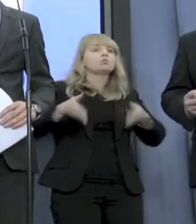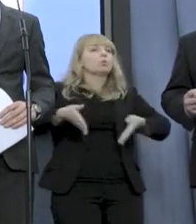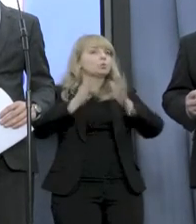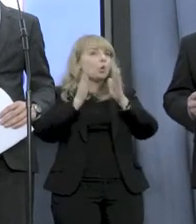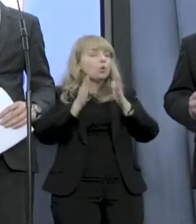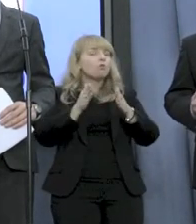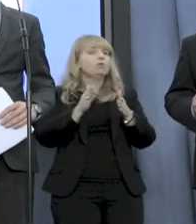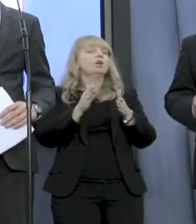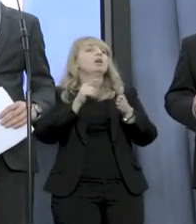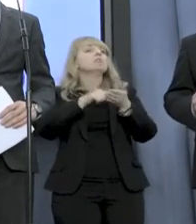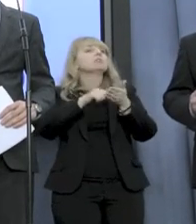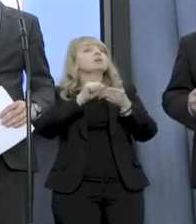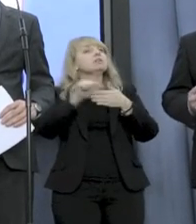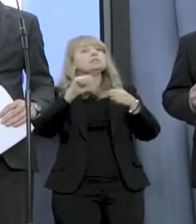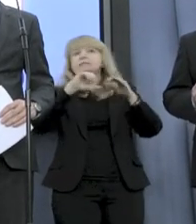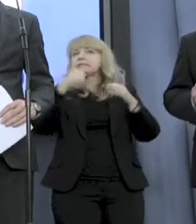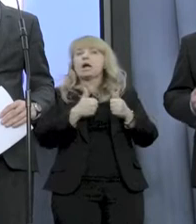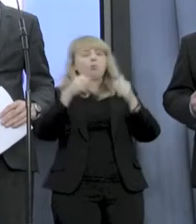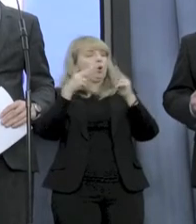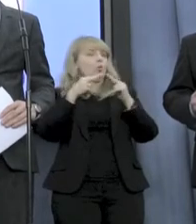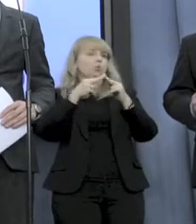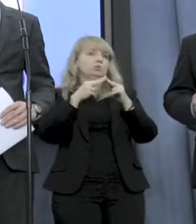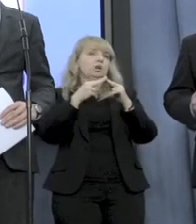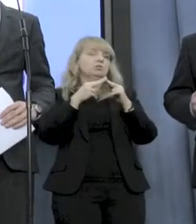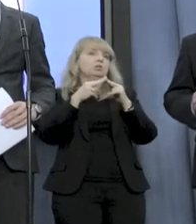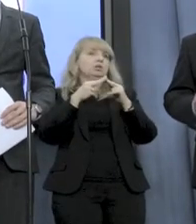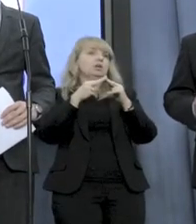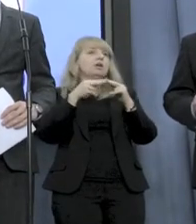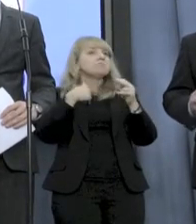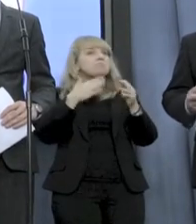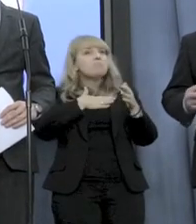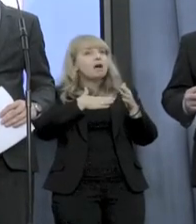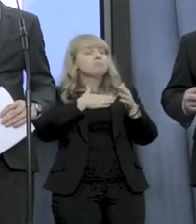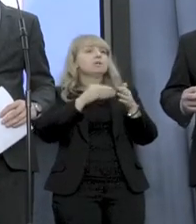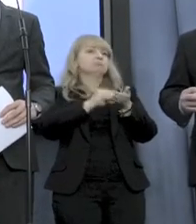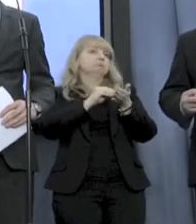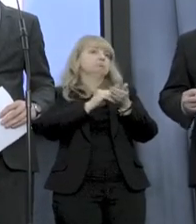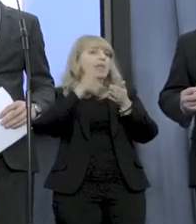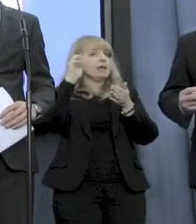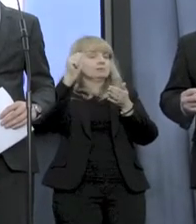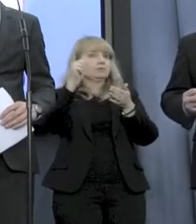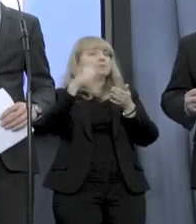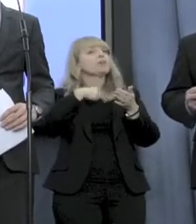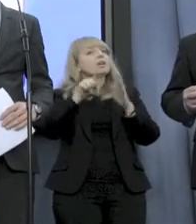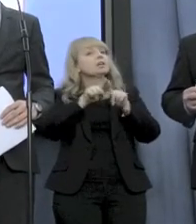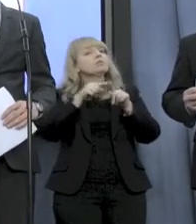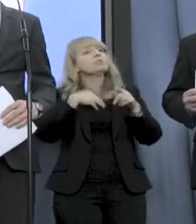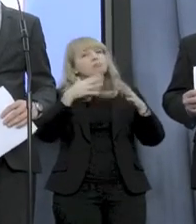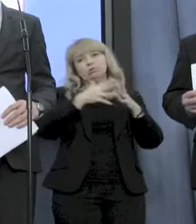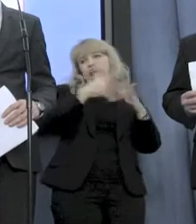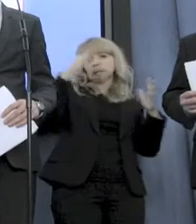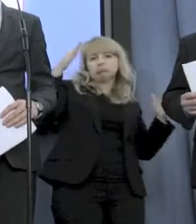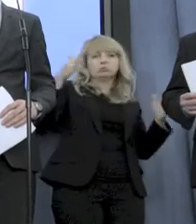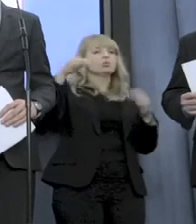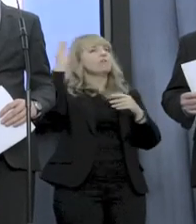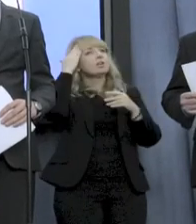ruchu drogowym. Jesteśmy w stałym kontakcie. Także Twój Ruch naprawdę ma dosyć, można powiedzieć, szeroką wiedzę